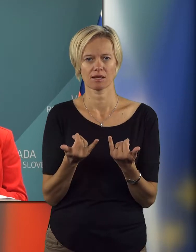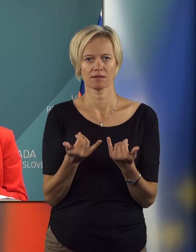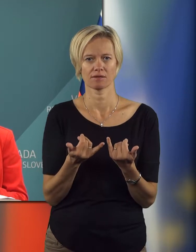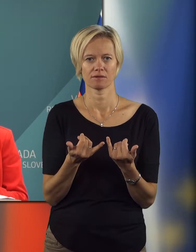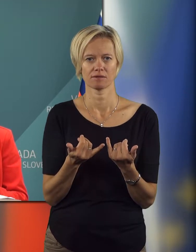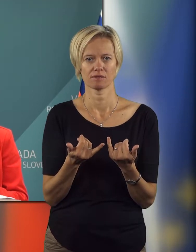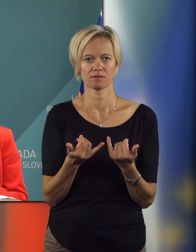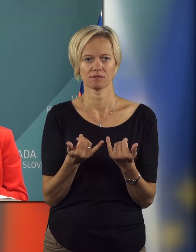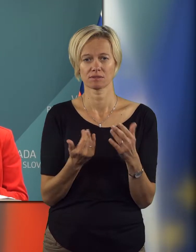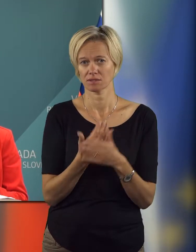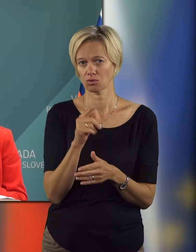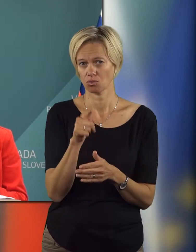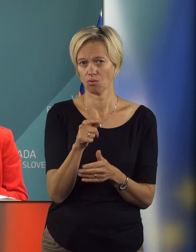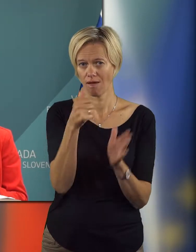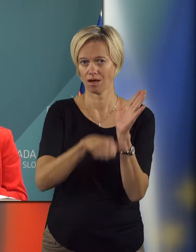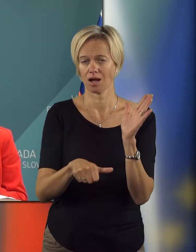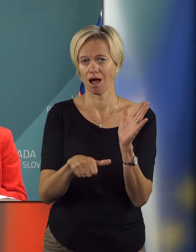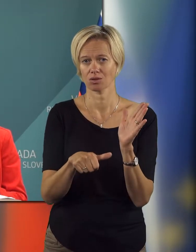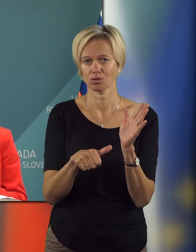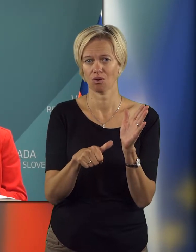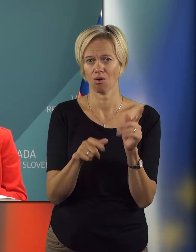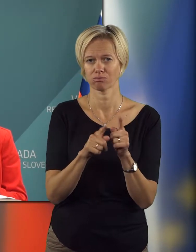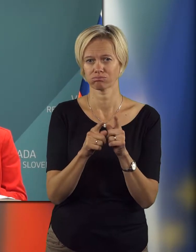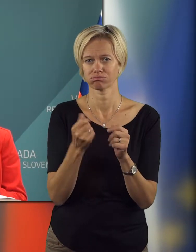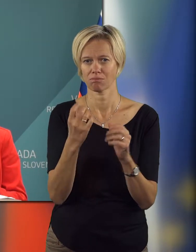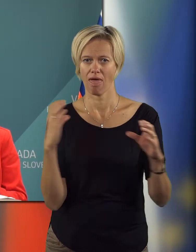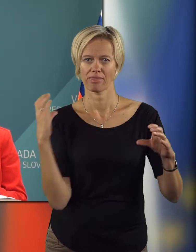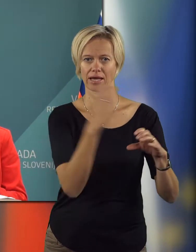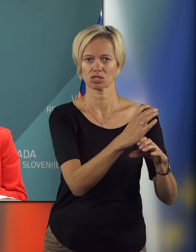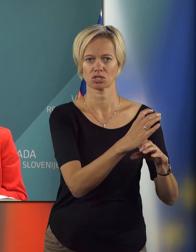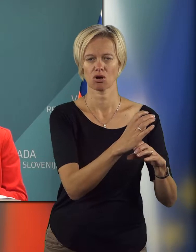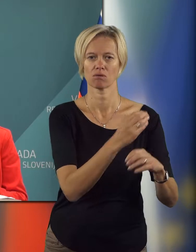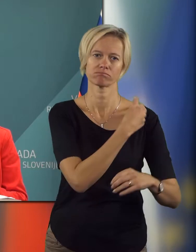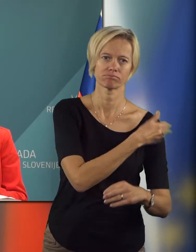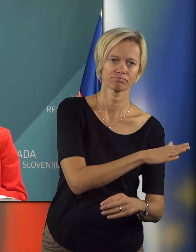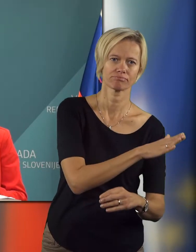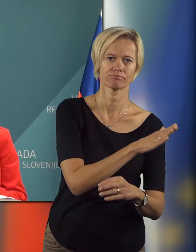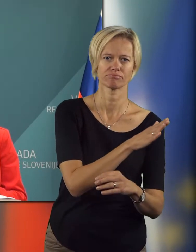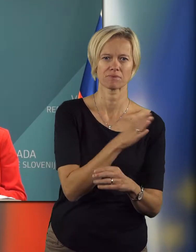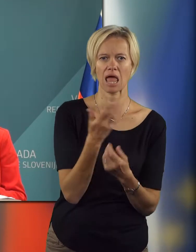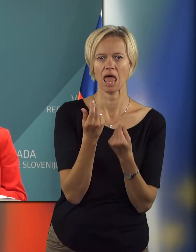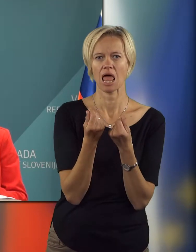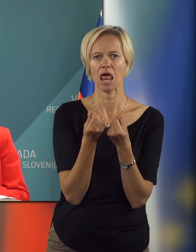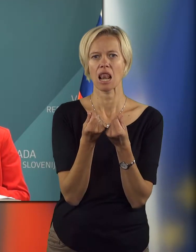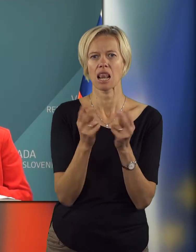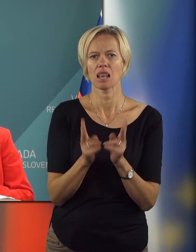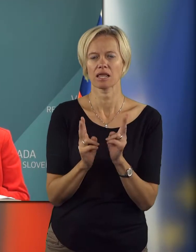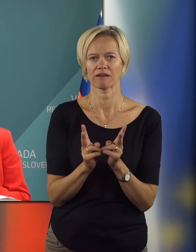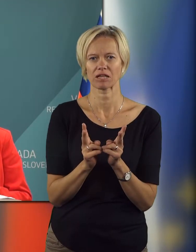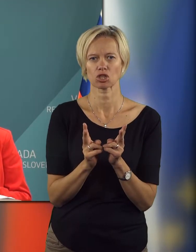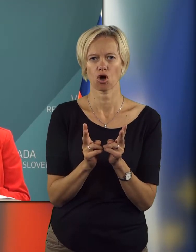bomo zdaj, bom rekla, z to enkratno injekcijo razbremenili likvidnostni krč